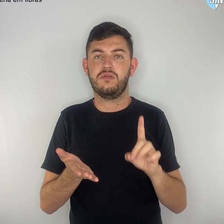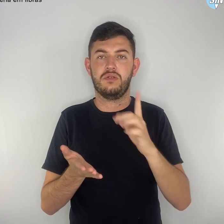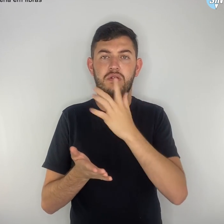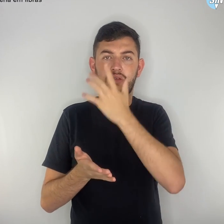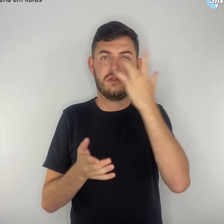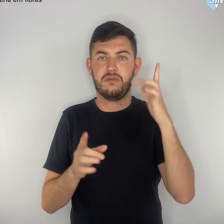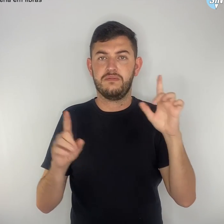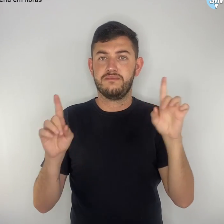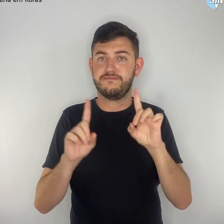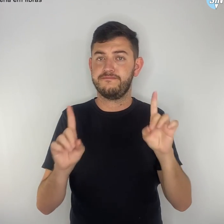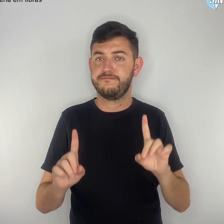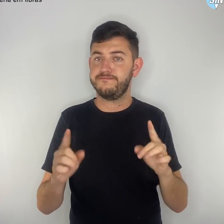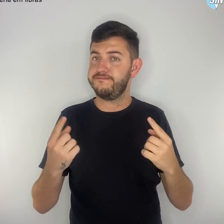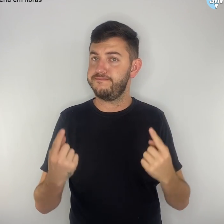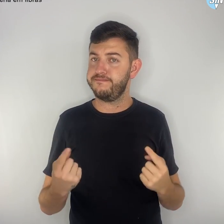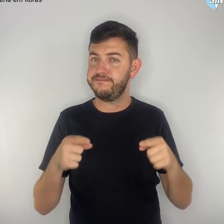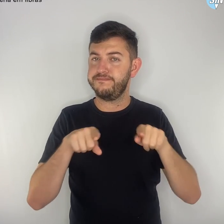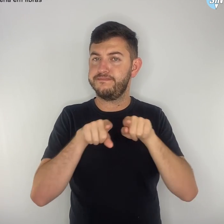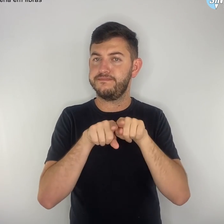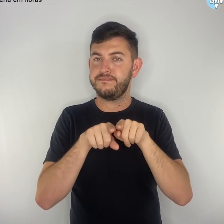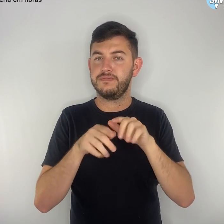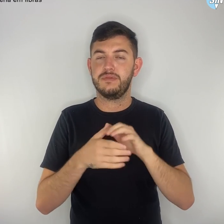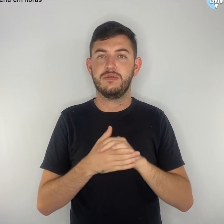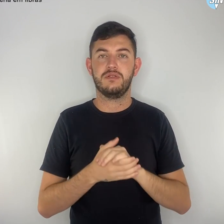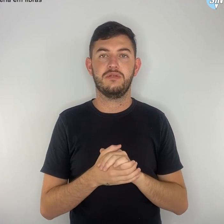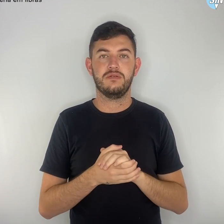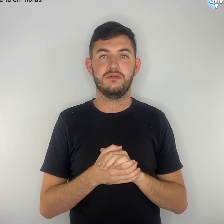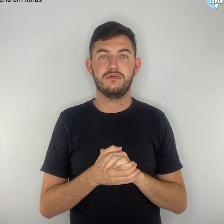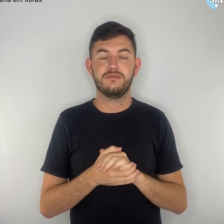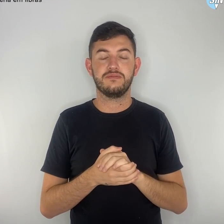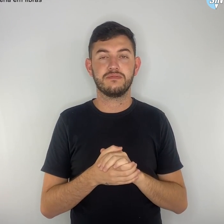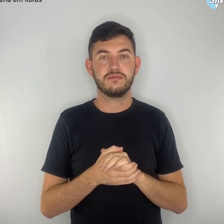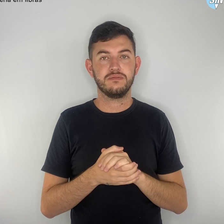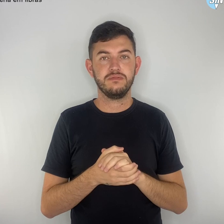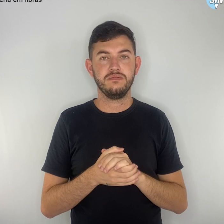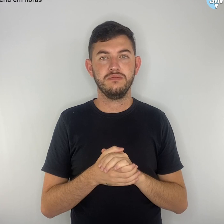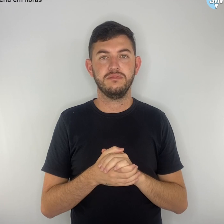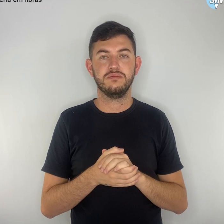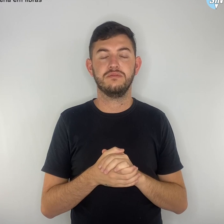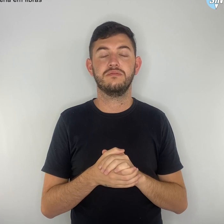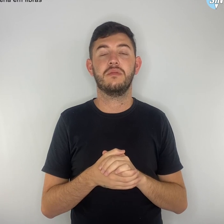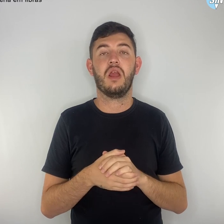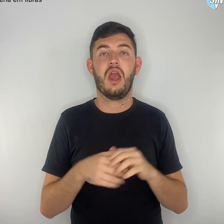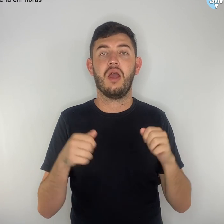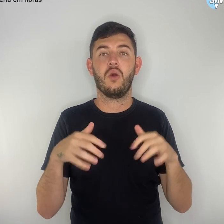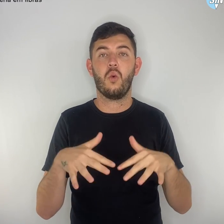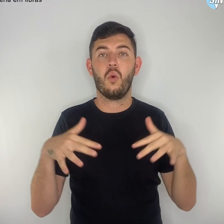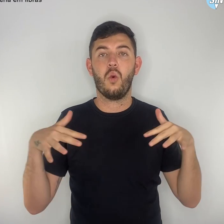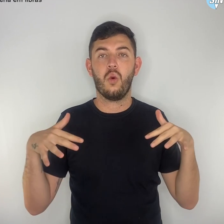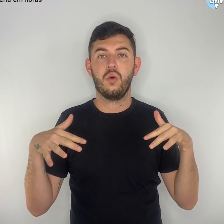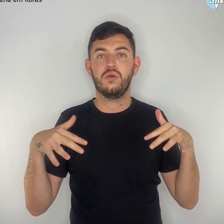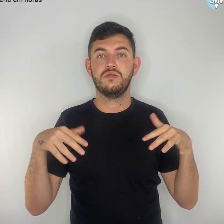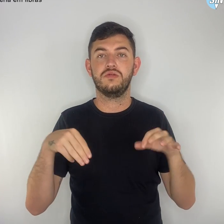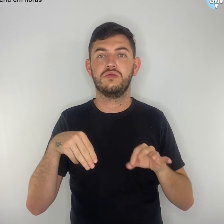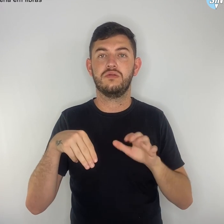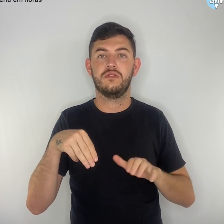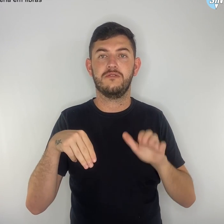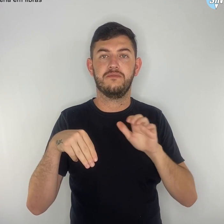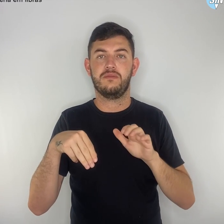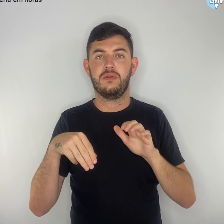Deficiência. A Corte deu provimento ao recurso extraordinário de